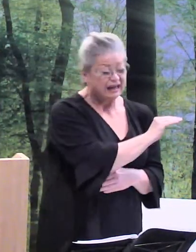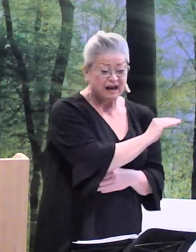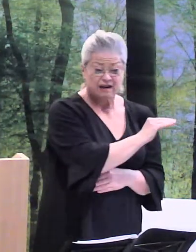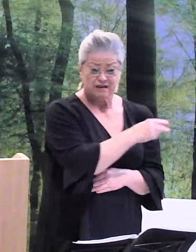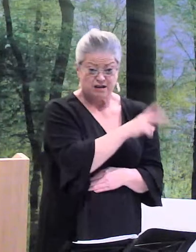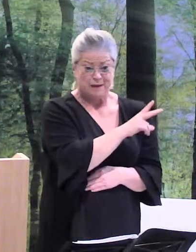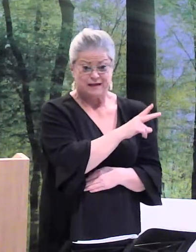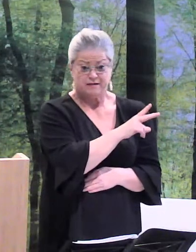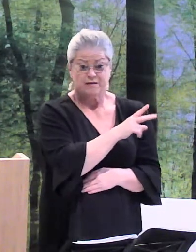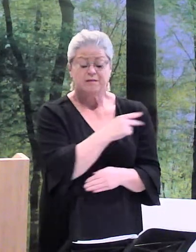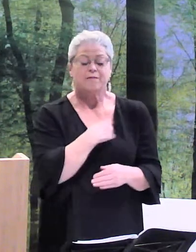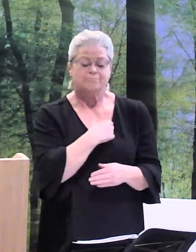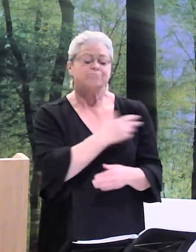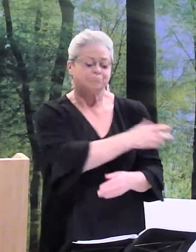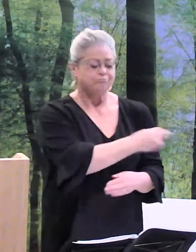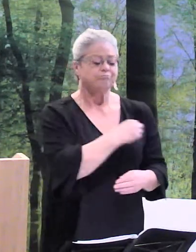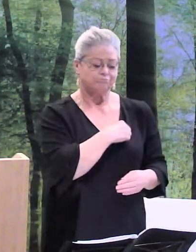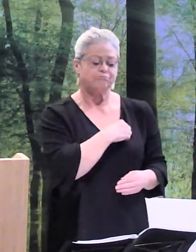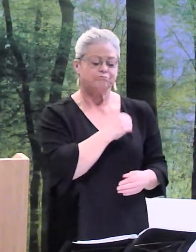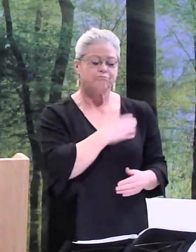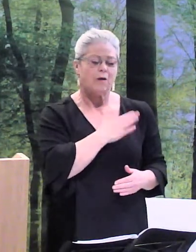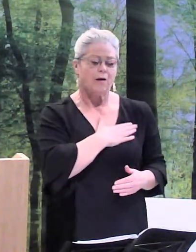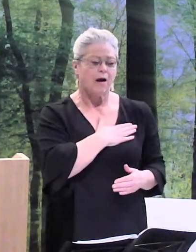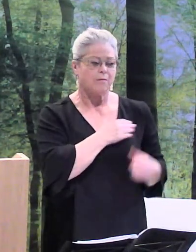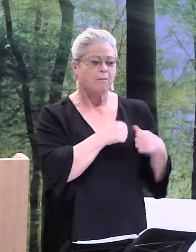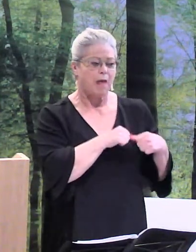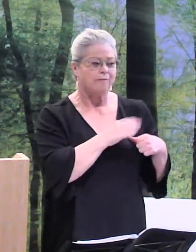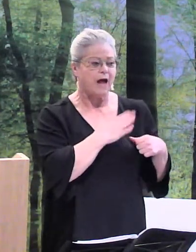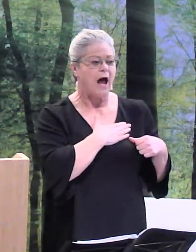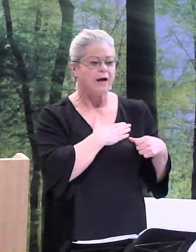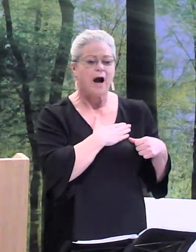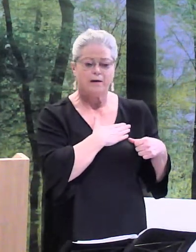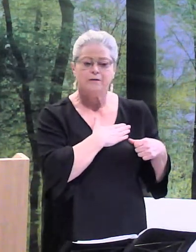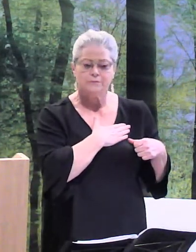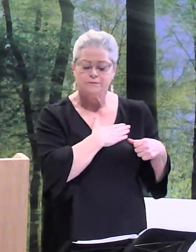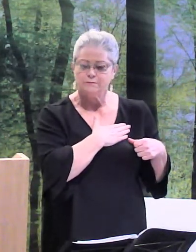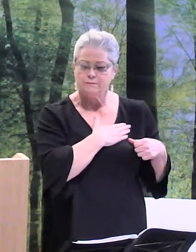raken, raak je ons hart nog duidelijker aan.